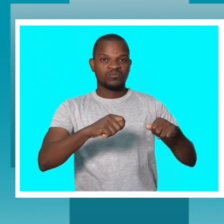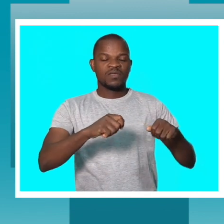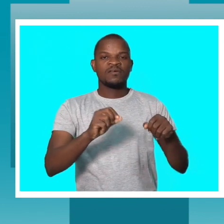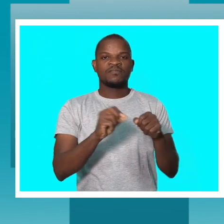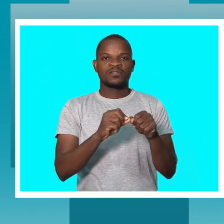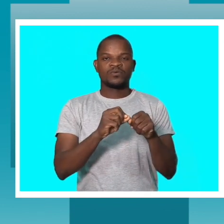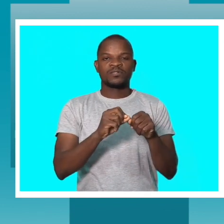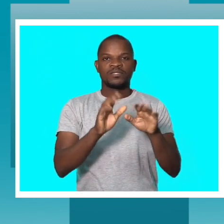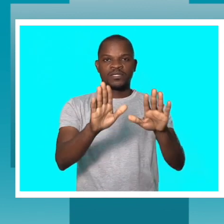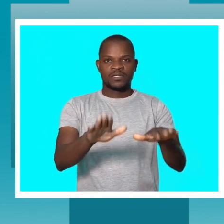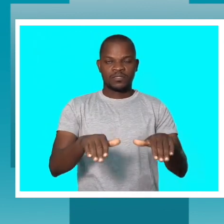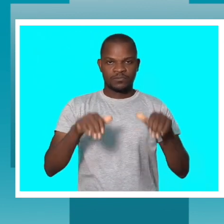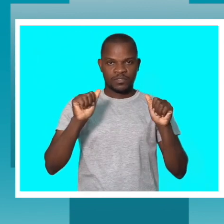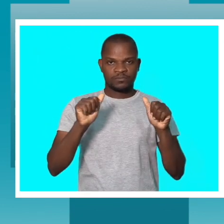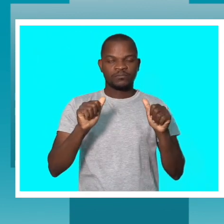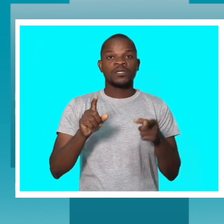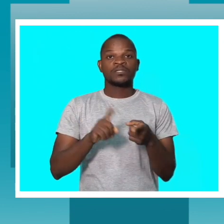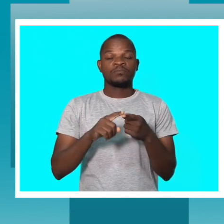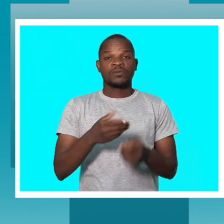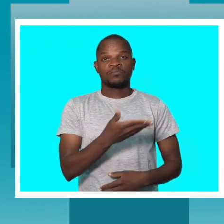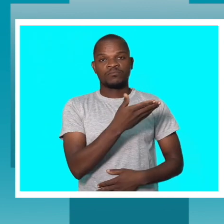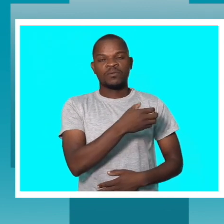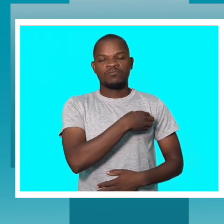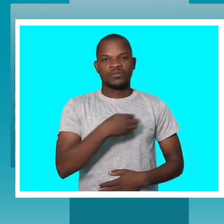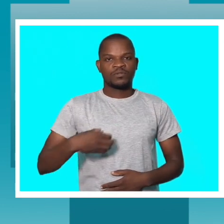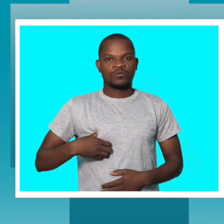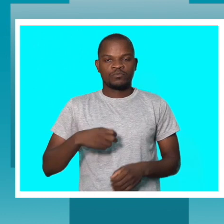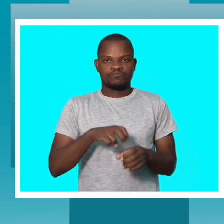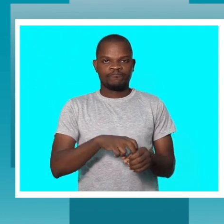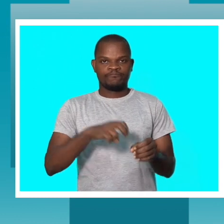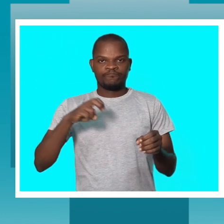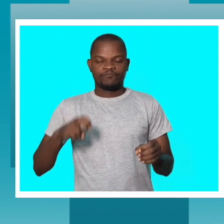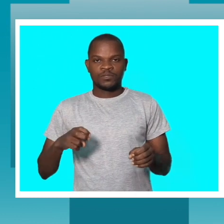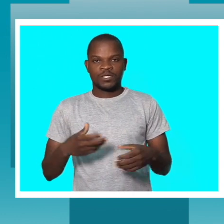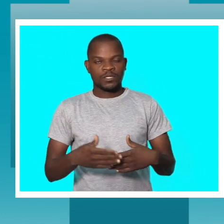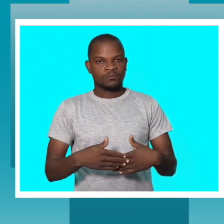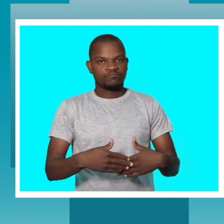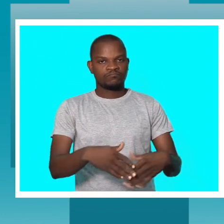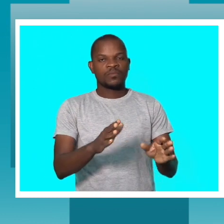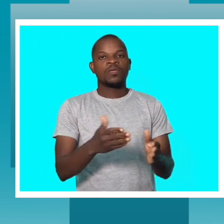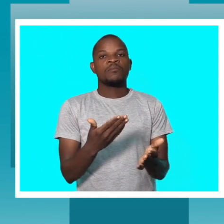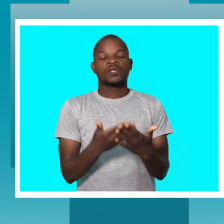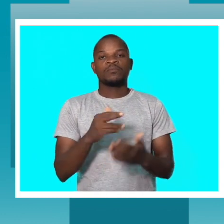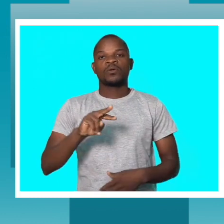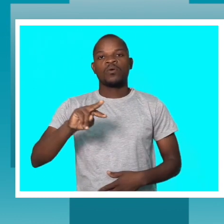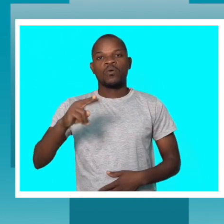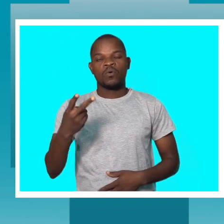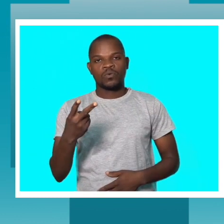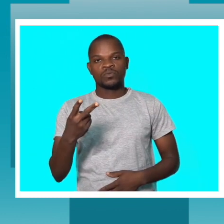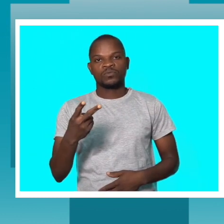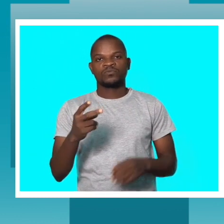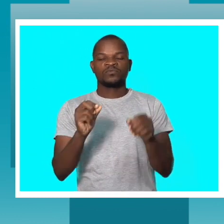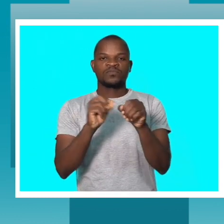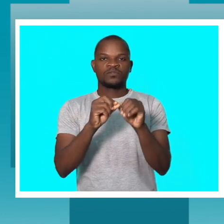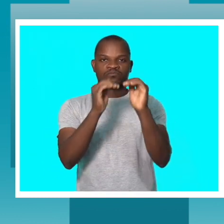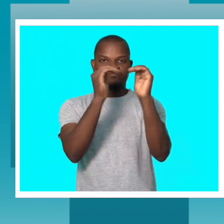a realização da Assembleia Geral. Ricardo Moraes, presidente cessante, deixou o lugar à disposição para permitir